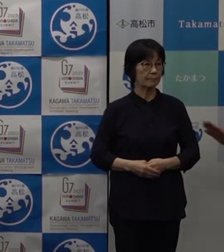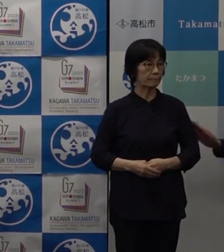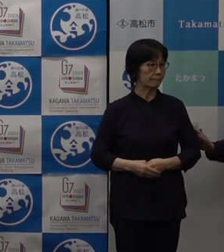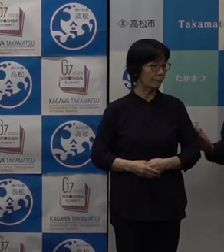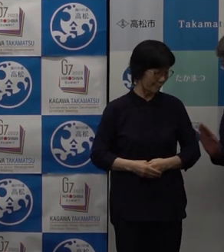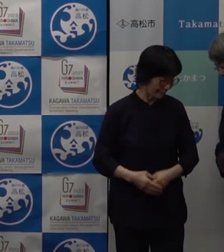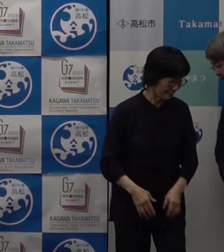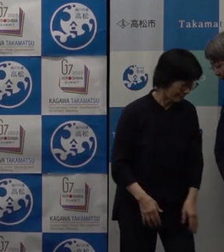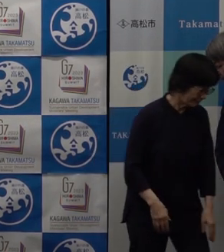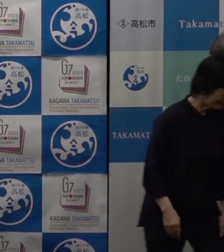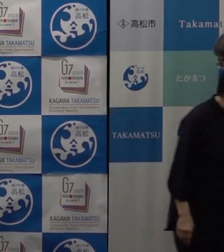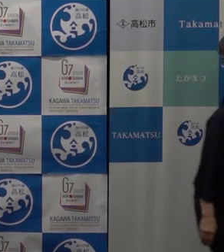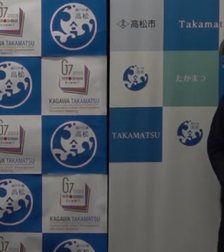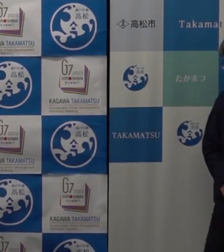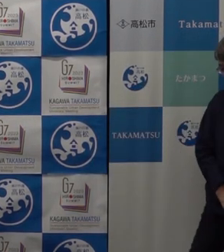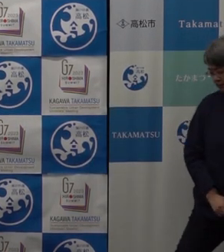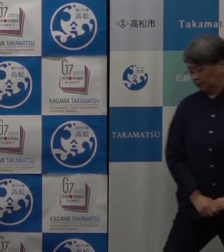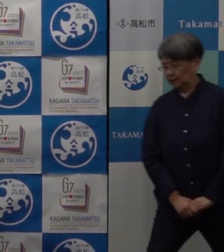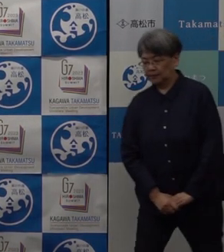他にございませんか。